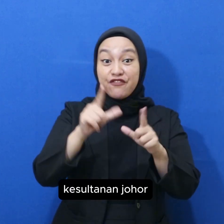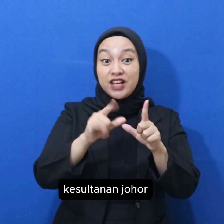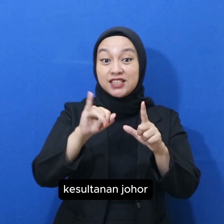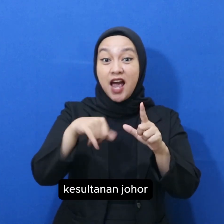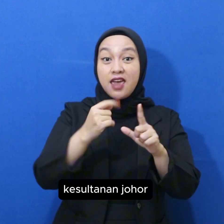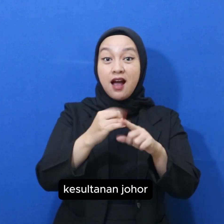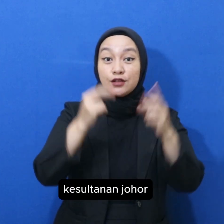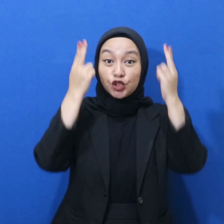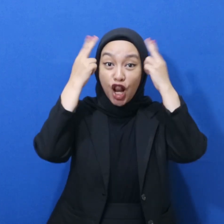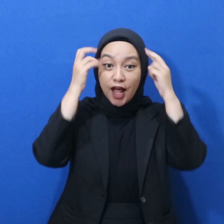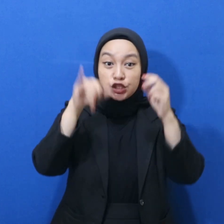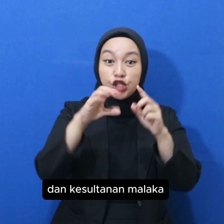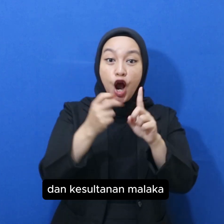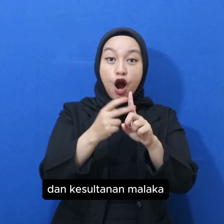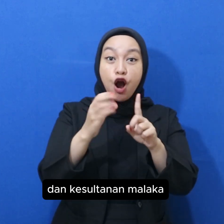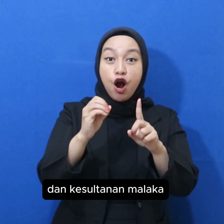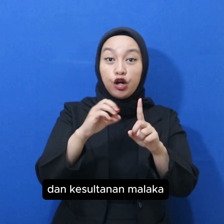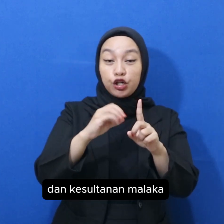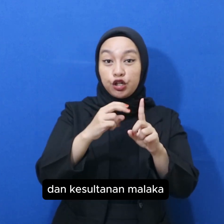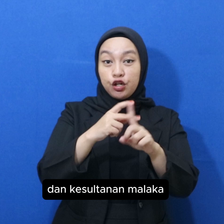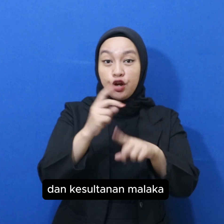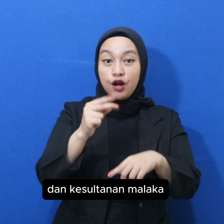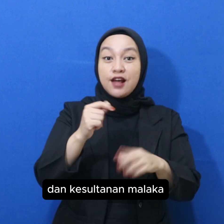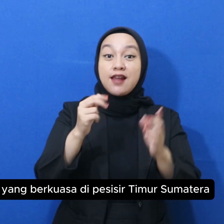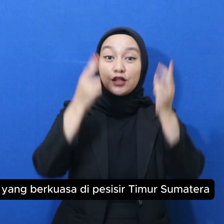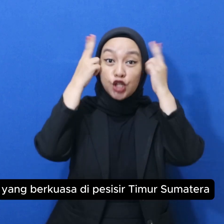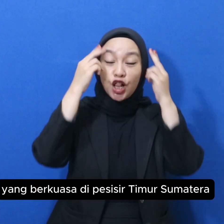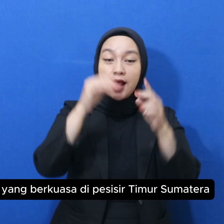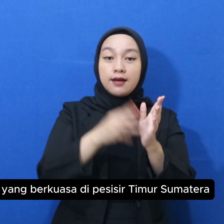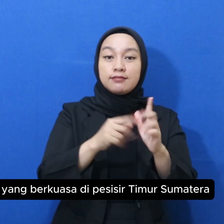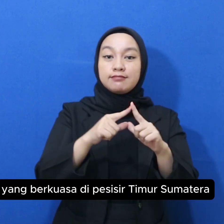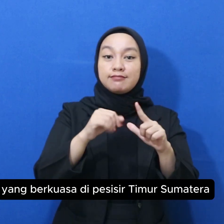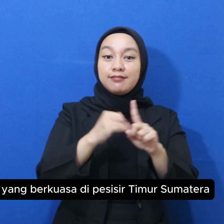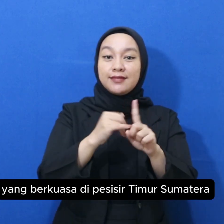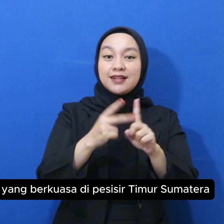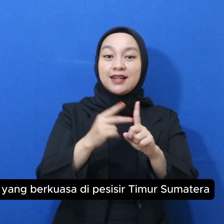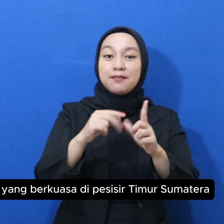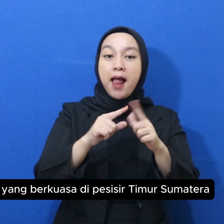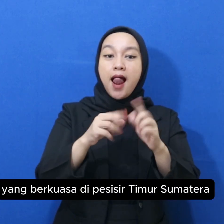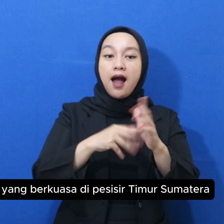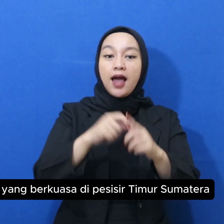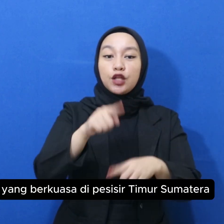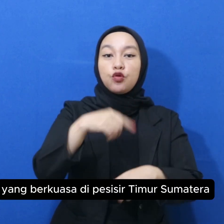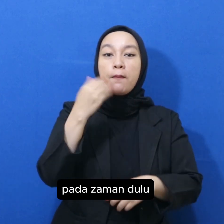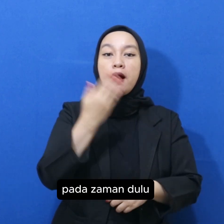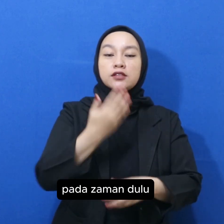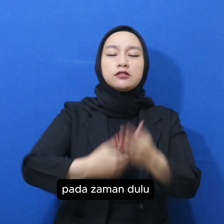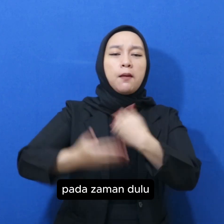Kesultanan Johor, dan Kesultanan Malaka yang berkuasa di pesisir timur Sumatera pada zaman